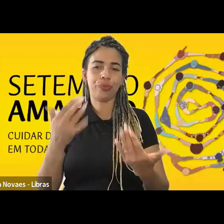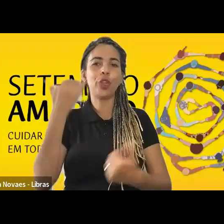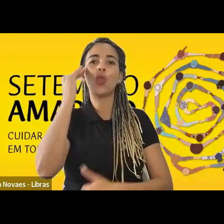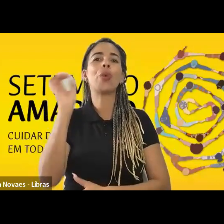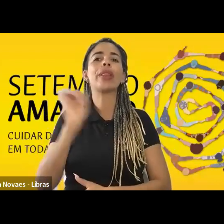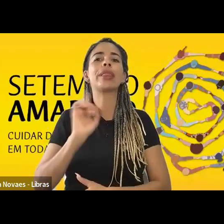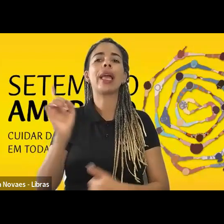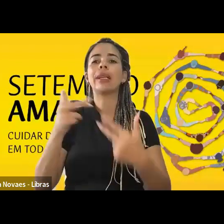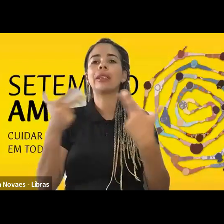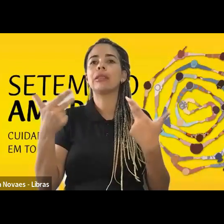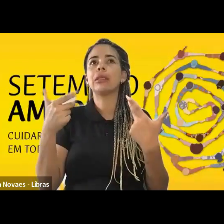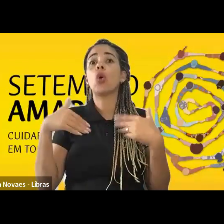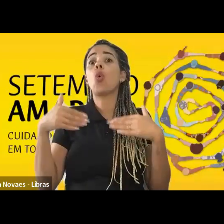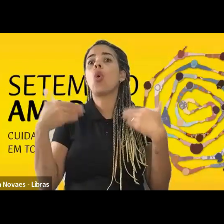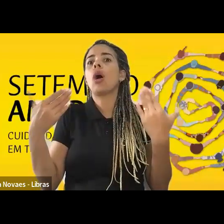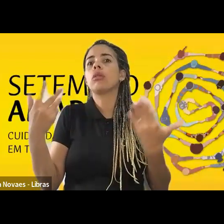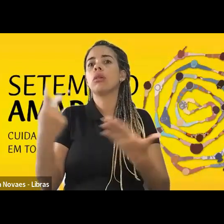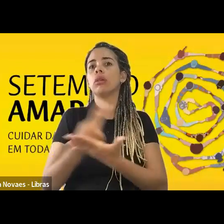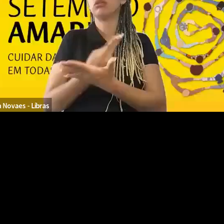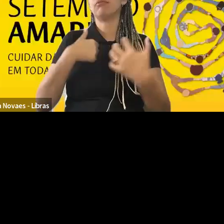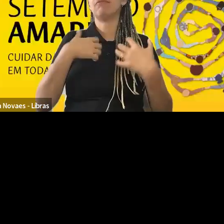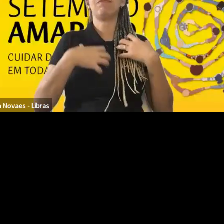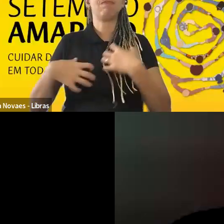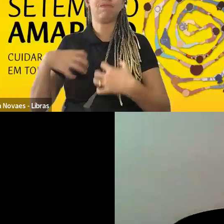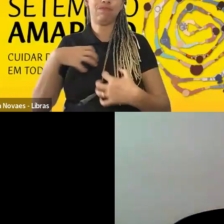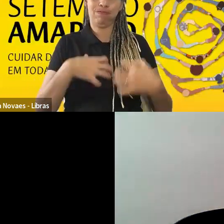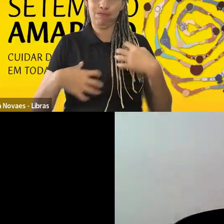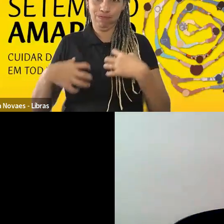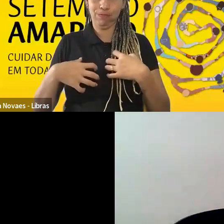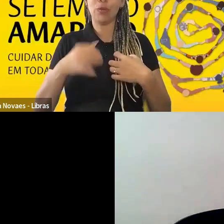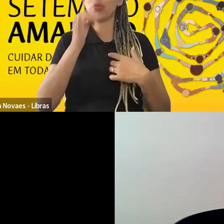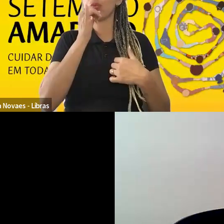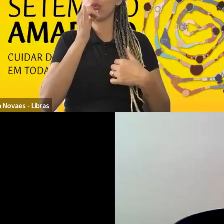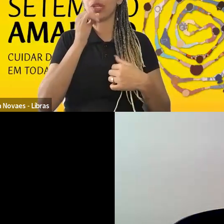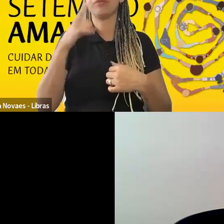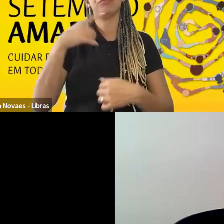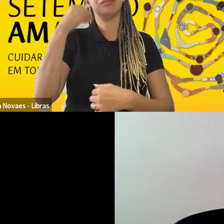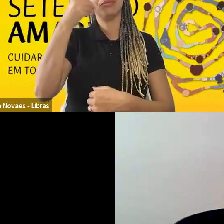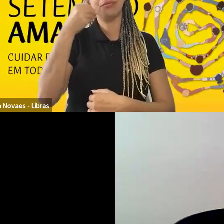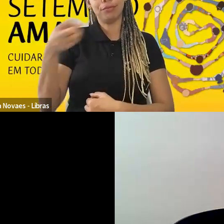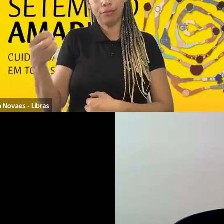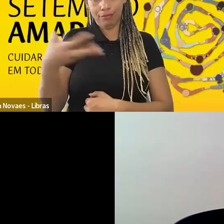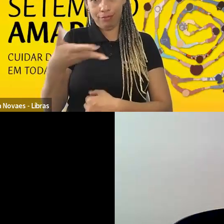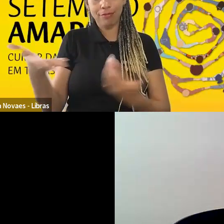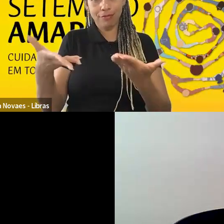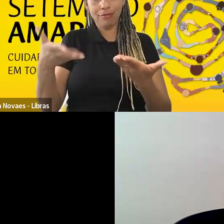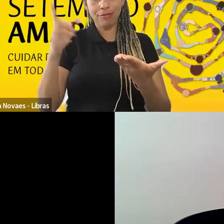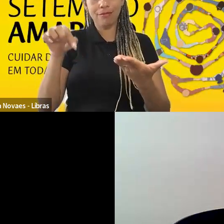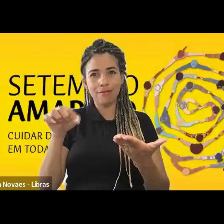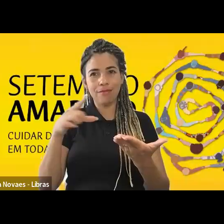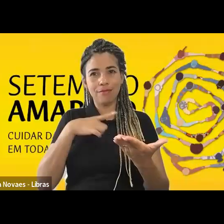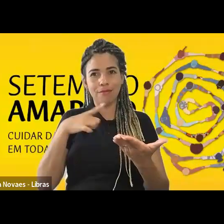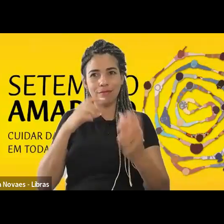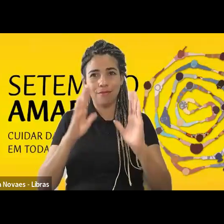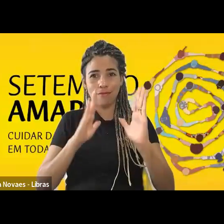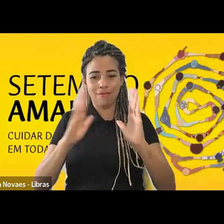eu não sei exatamente quando vai acontecer. Vamos tomar, por exemplo, a nossa experiência recente, que foi o enfrentamento da pandemia